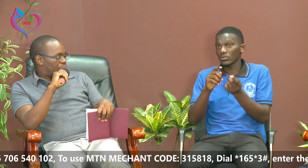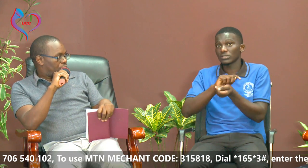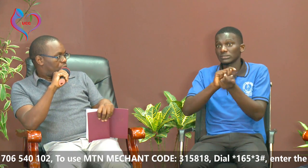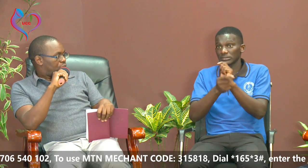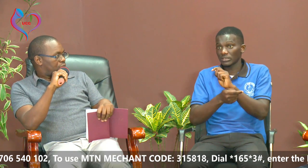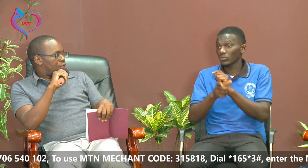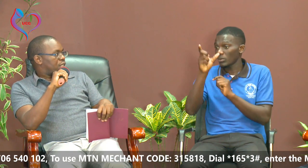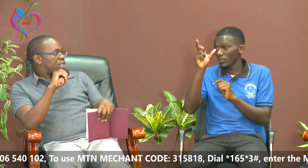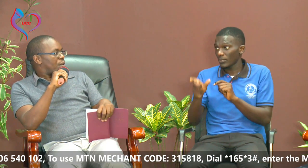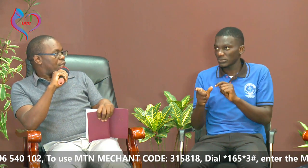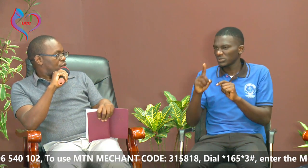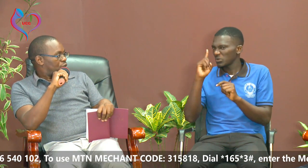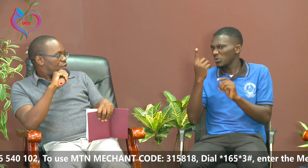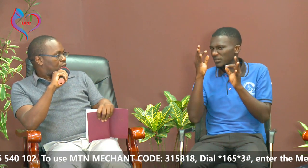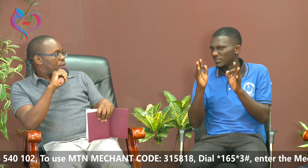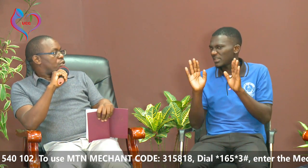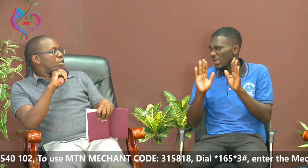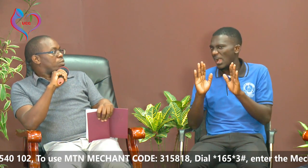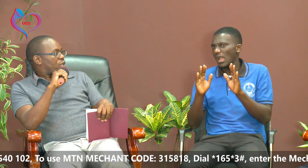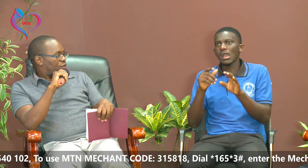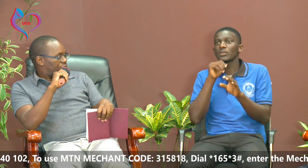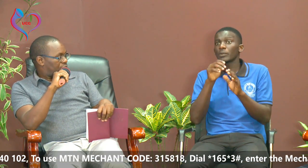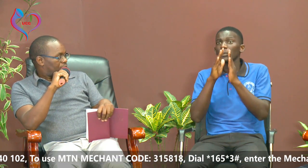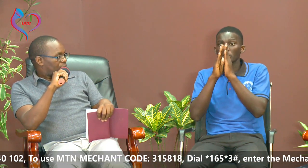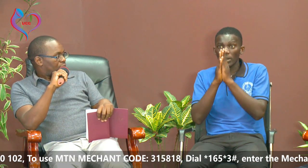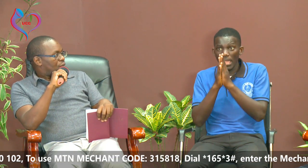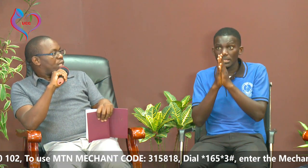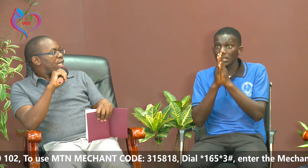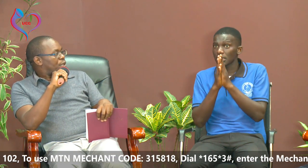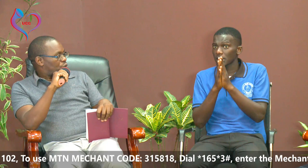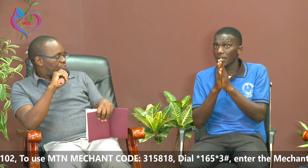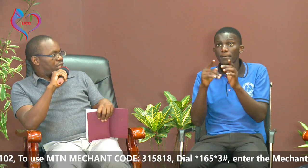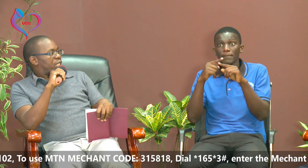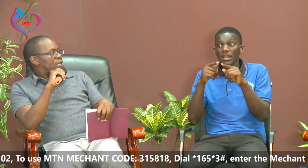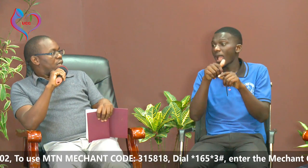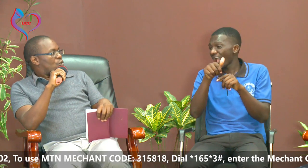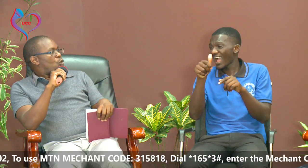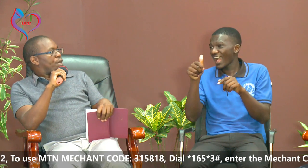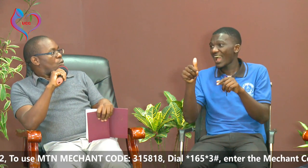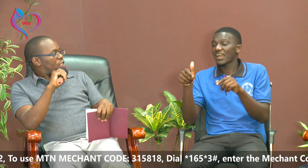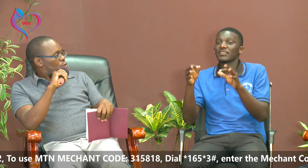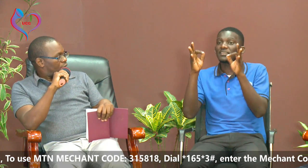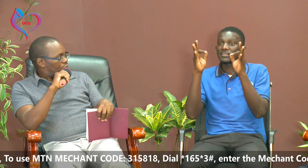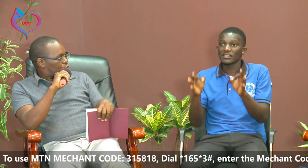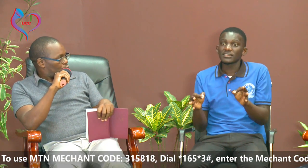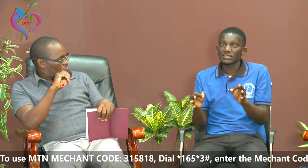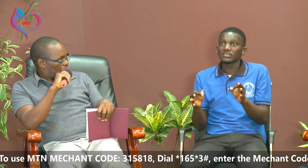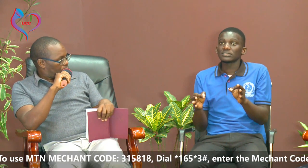emu sinti sabanyo sabanyo is part of it ne kulike bintu bingi ngo kubera wansi wa kanso yo